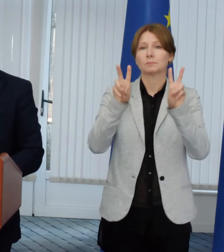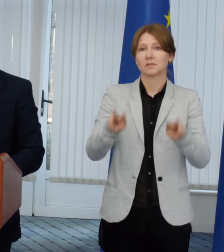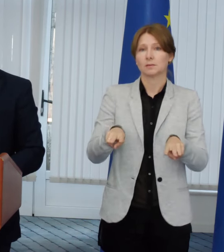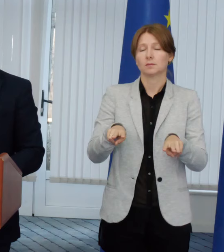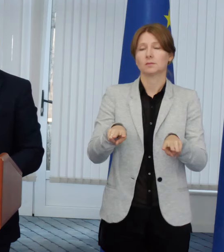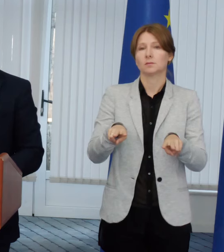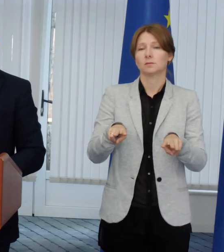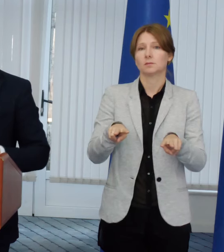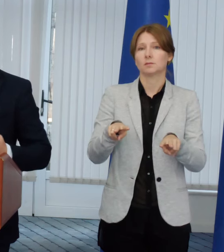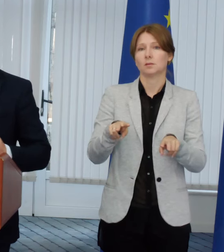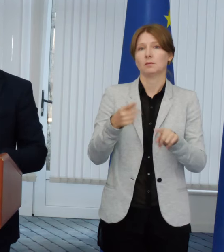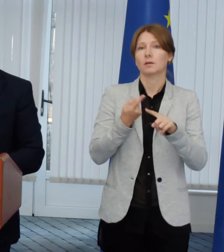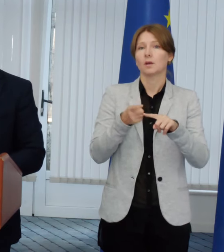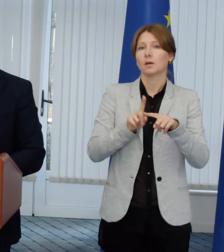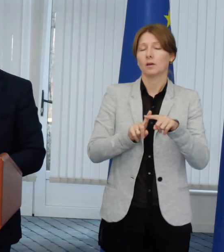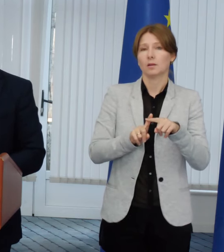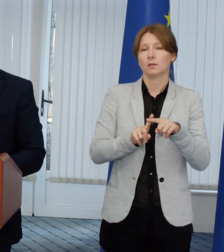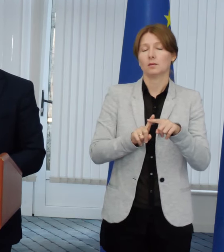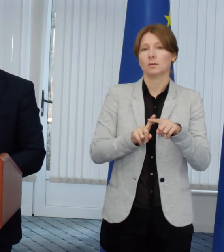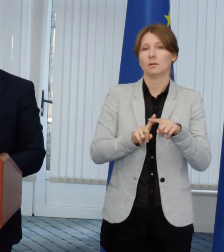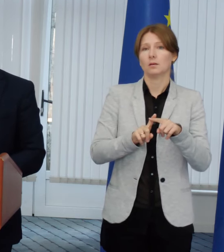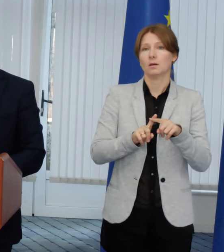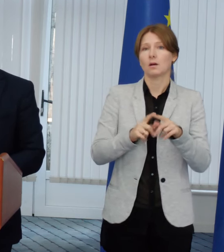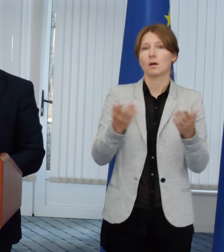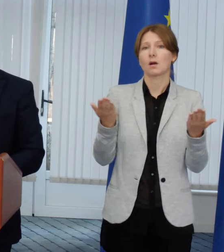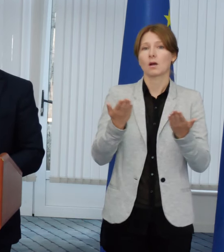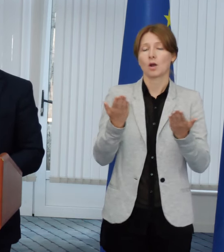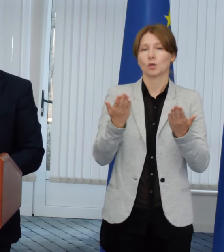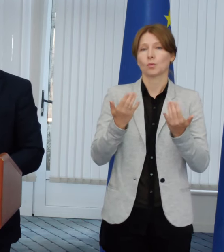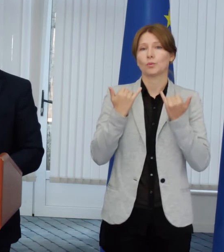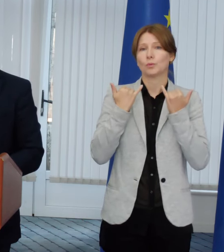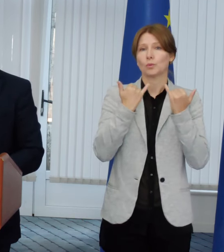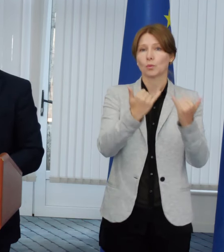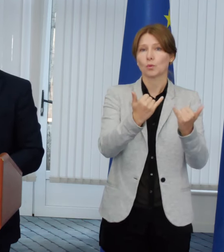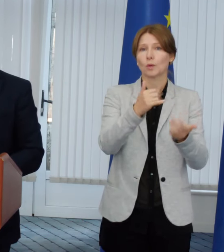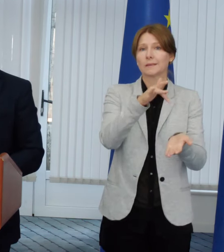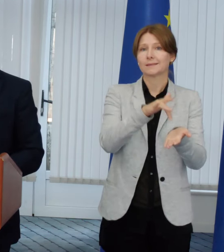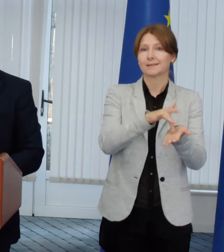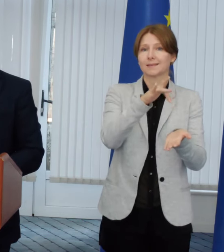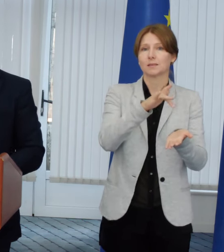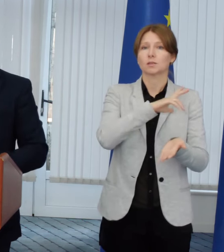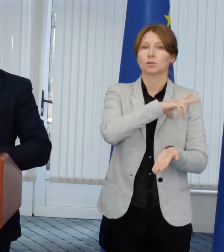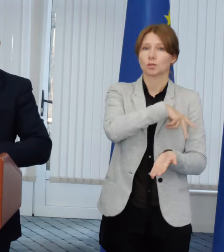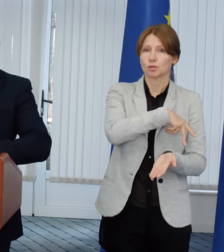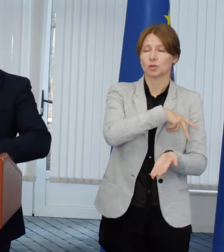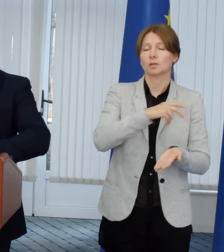specializate. Acestea sunt serviciile sociale care sunt prestate în centrele sociale.